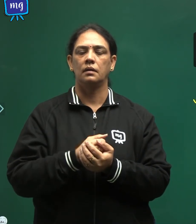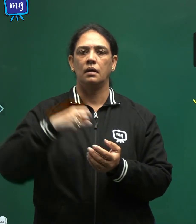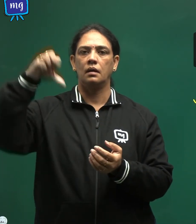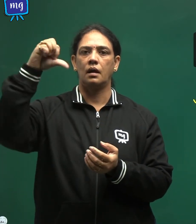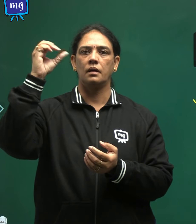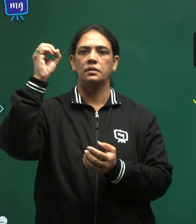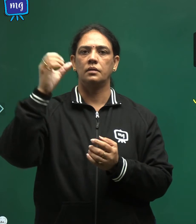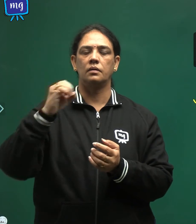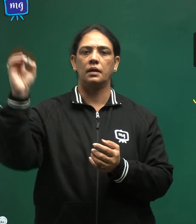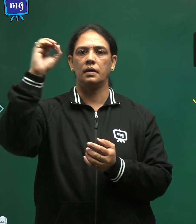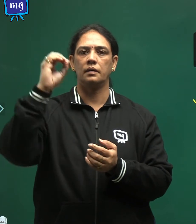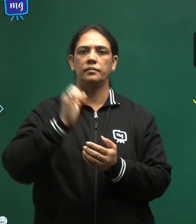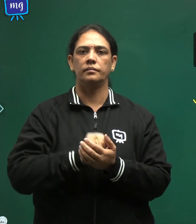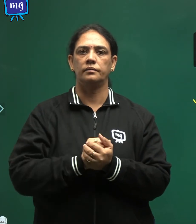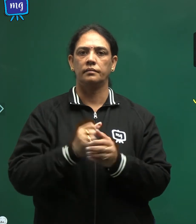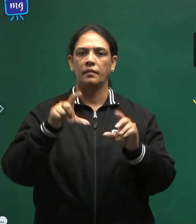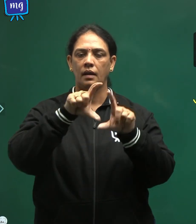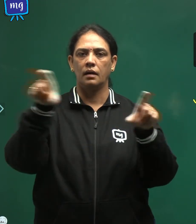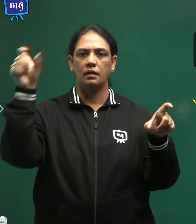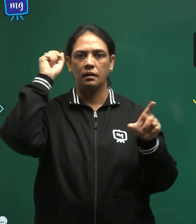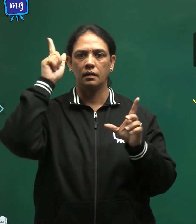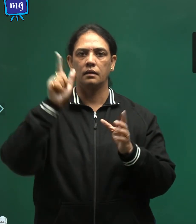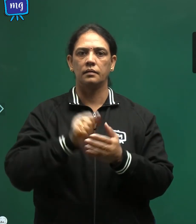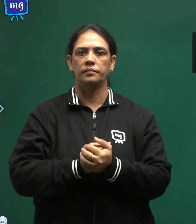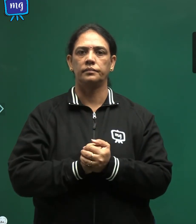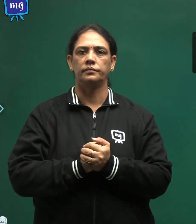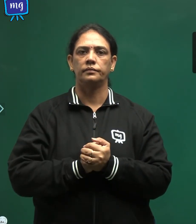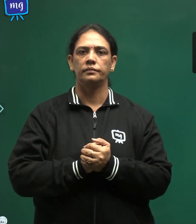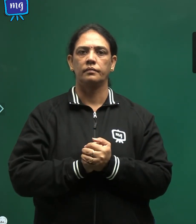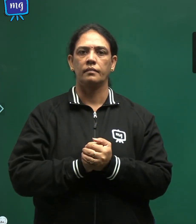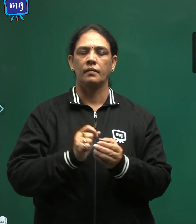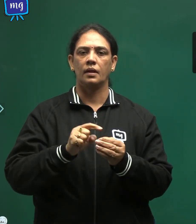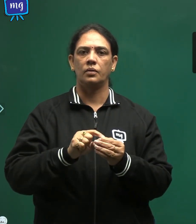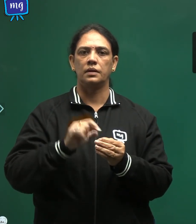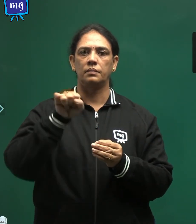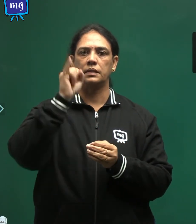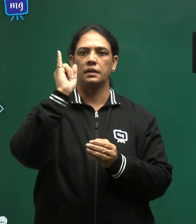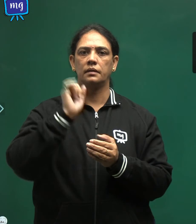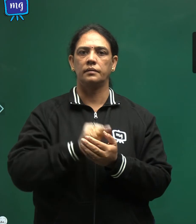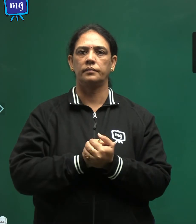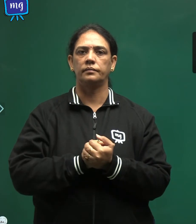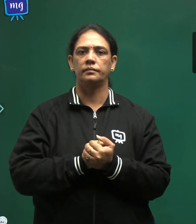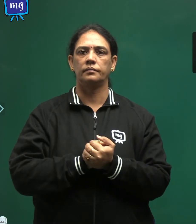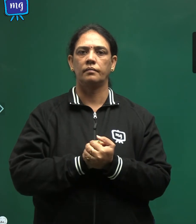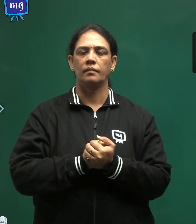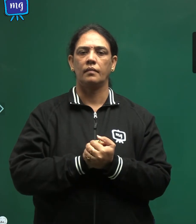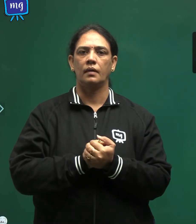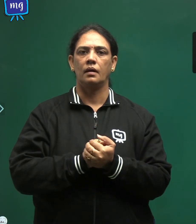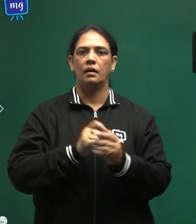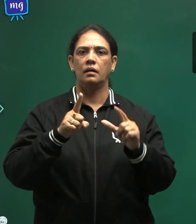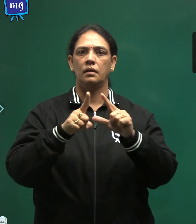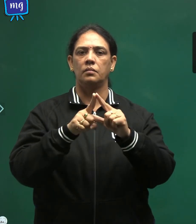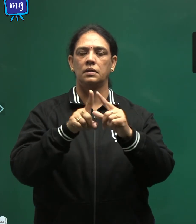90 डिग्री। समझ आ गया? प्रश्न नंबर 6, समद्विबाहु त्रिभुज